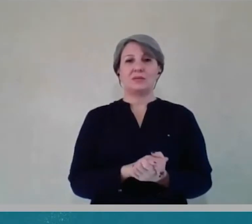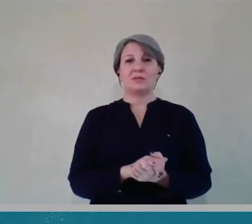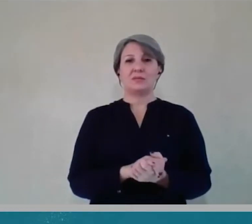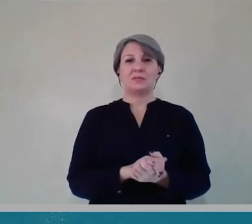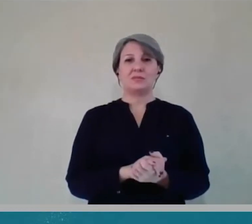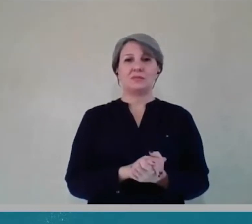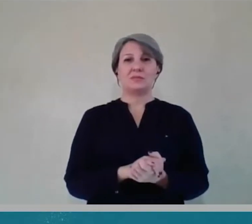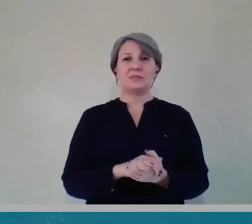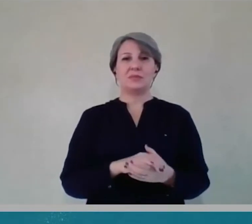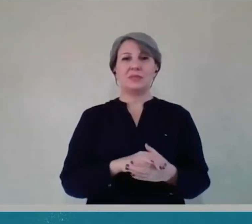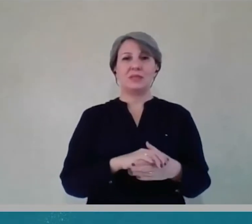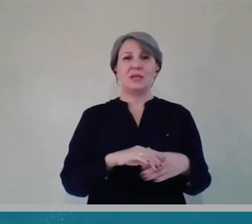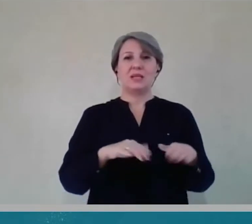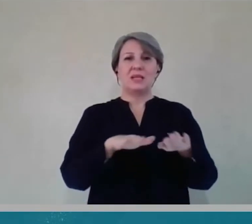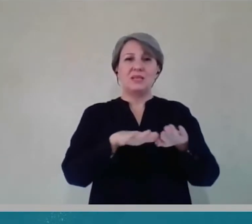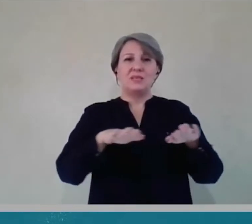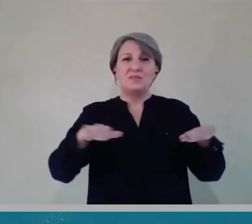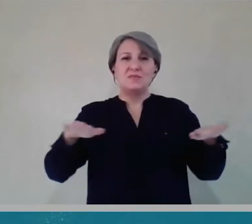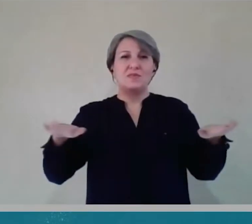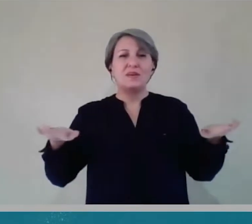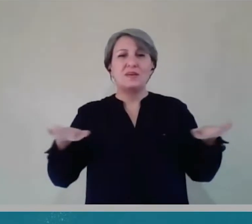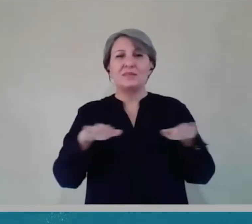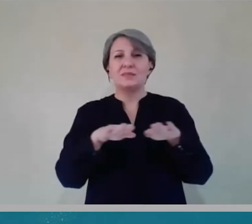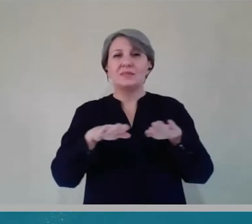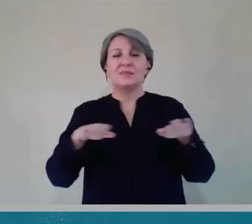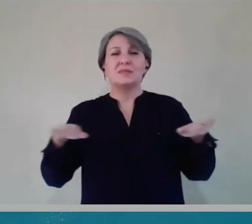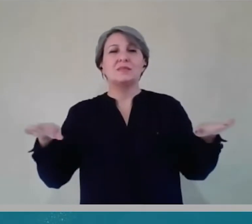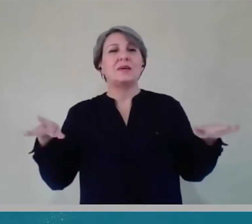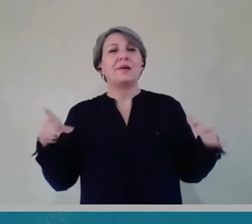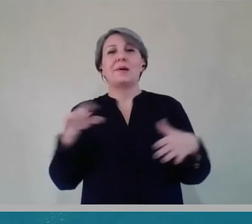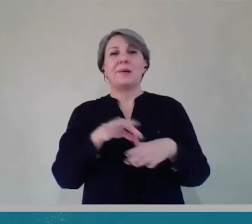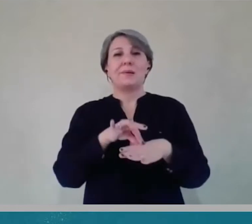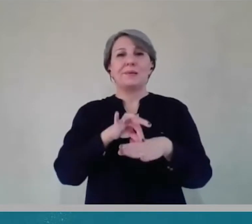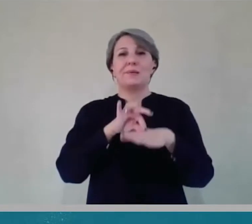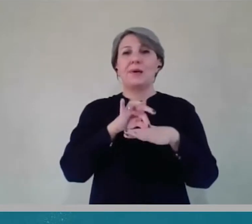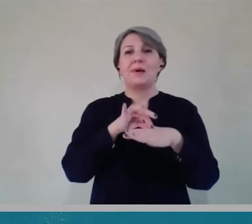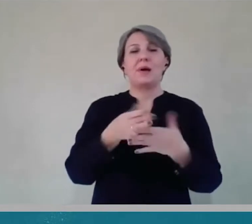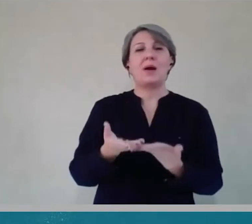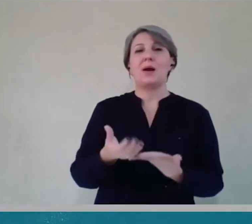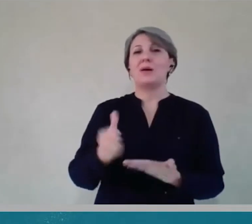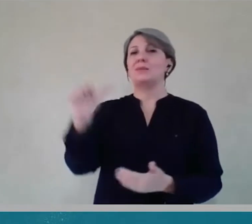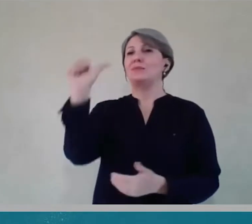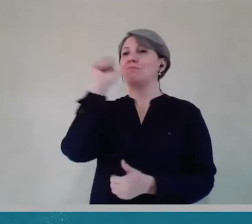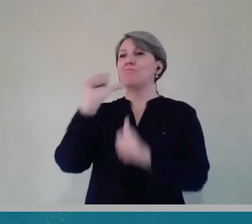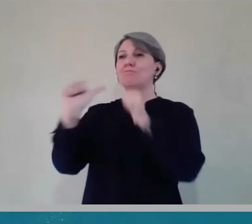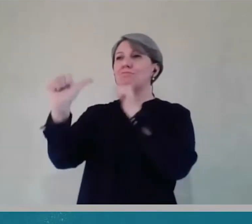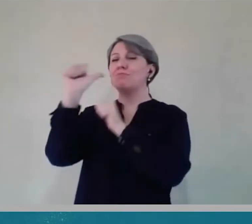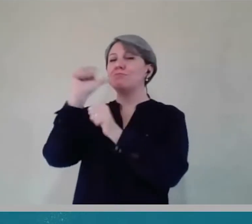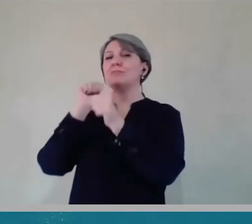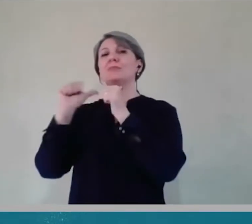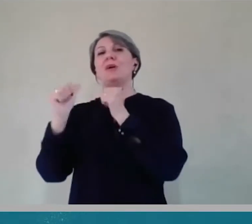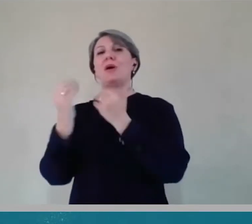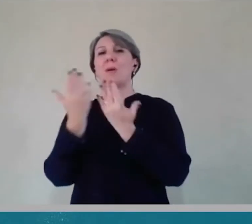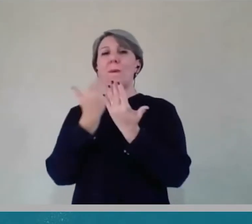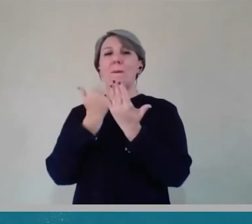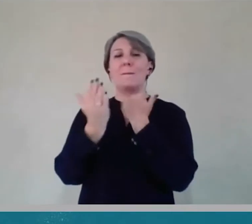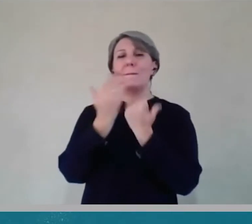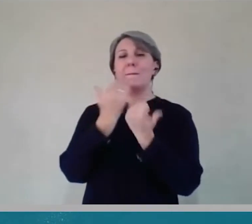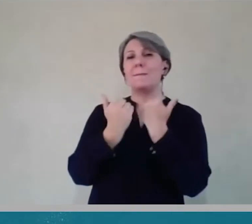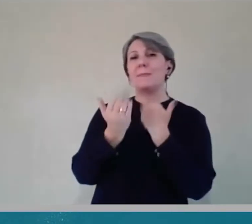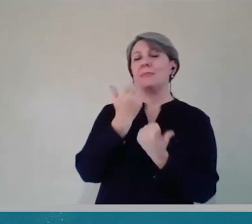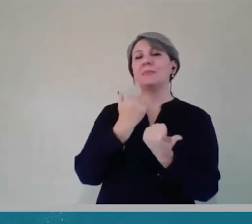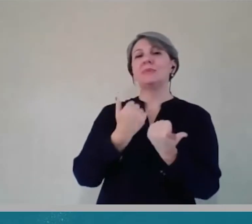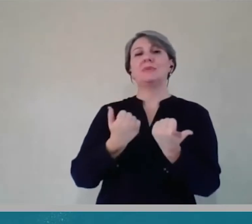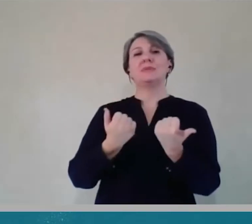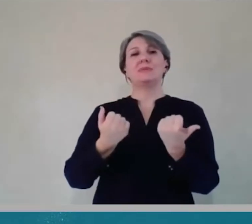fornicação, sensualidade, né, bebedice, glutonaria. E a concupiscência dos olhos